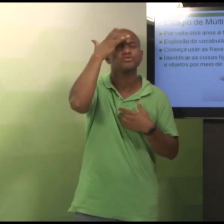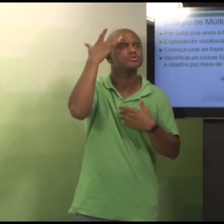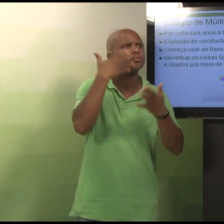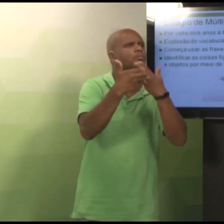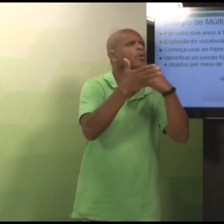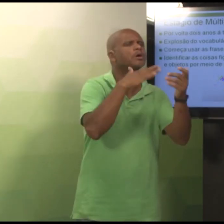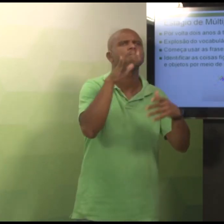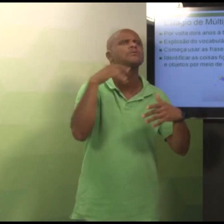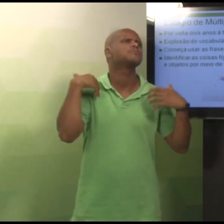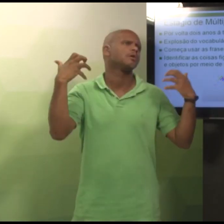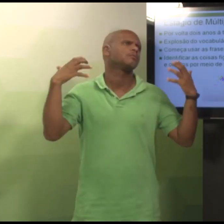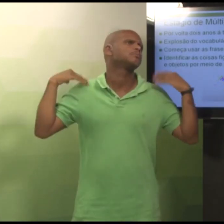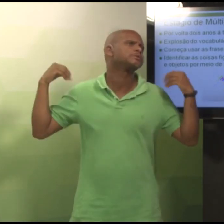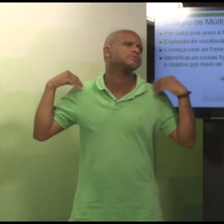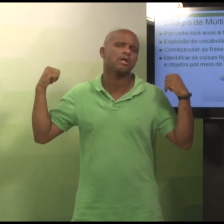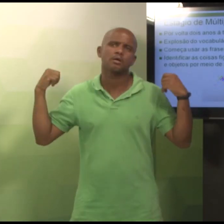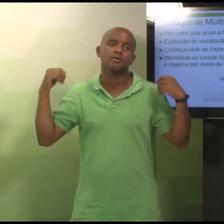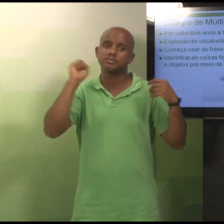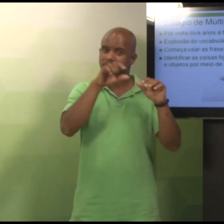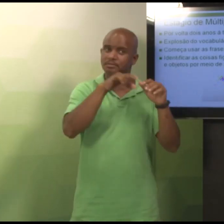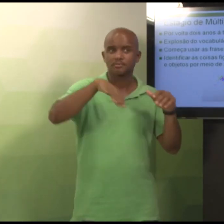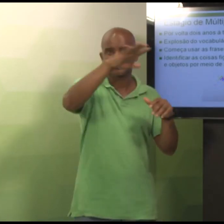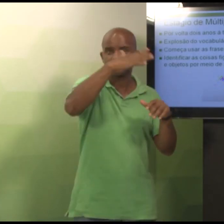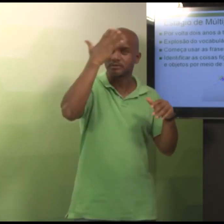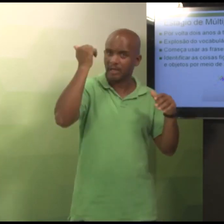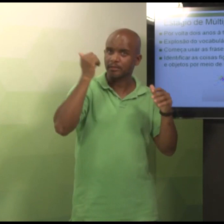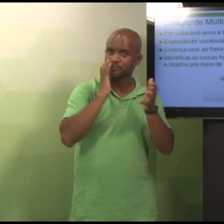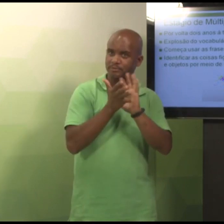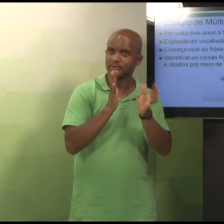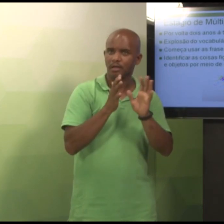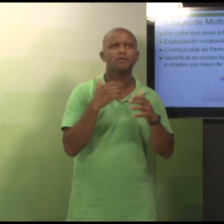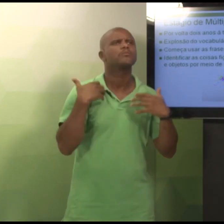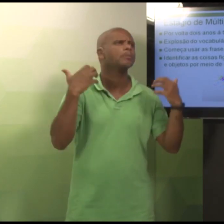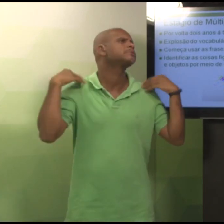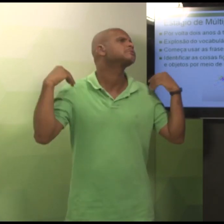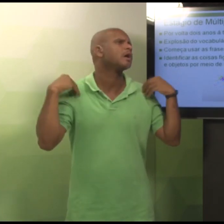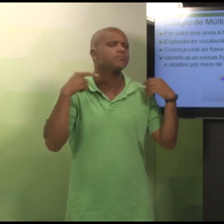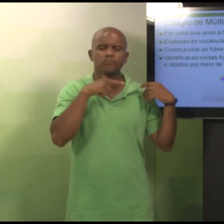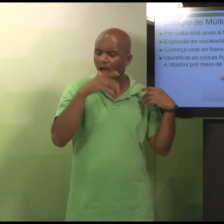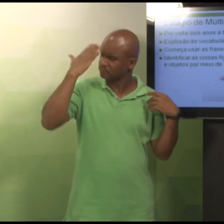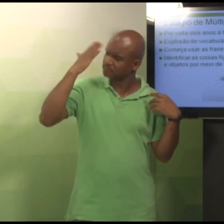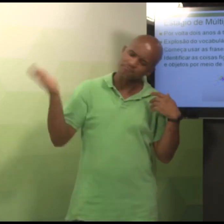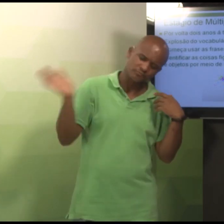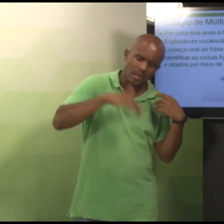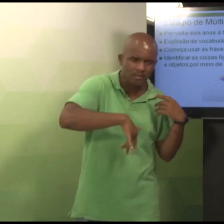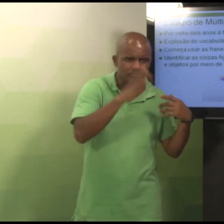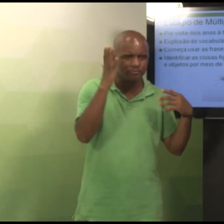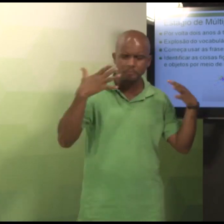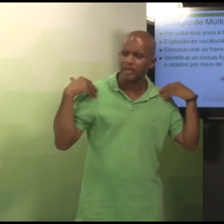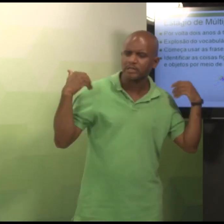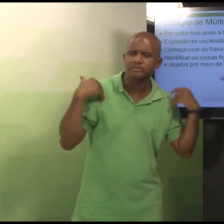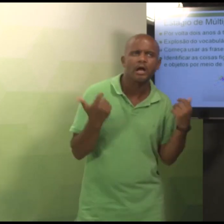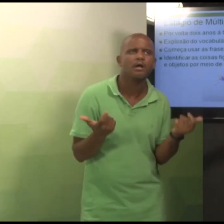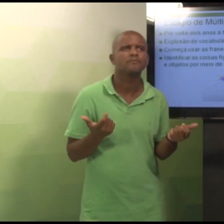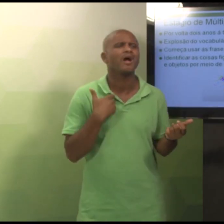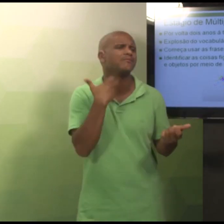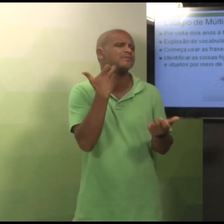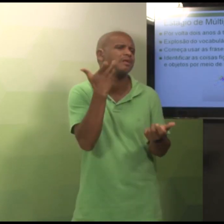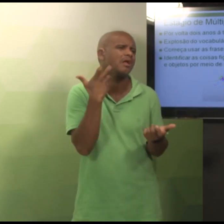água, passear, pedir à pessoa alguma coisa. Qualquer coisa, quer passear, ela já dá conta de